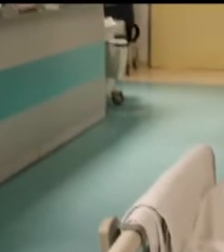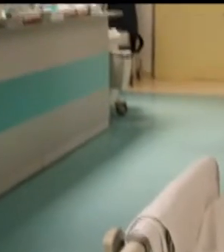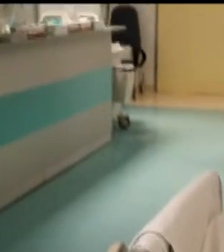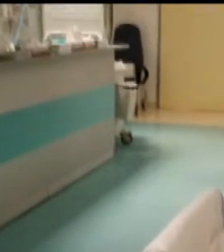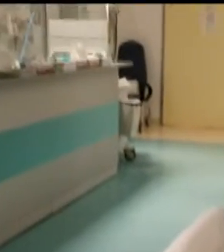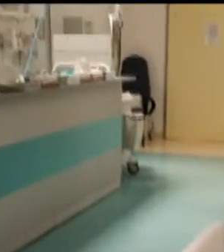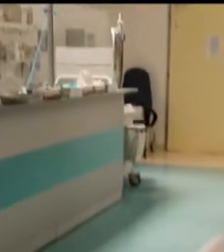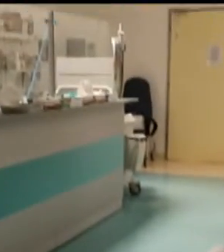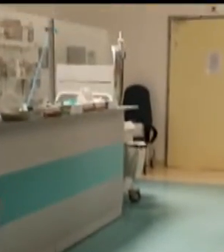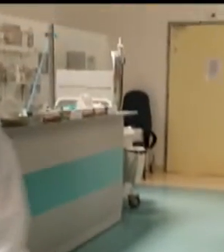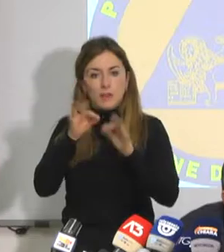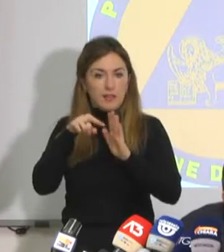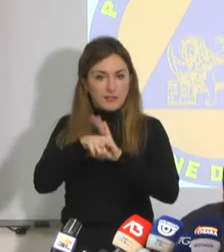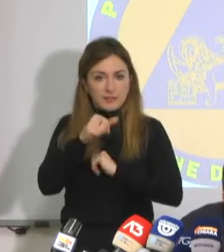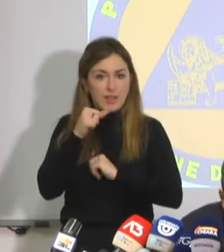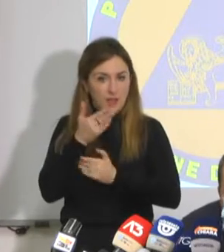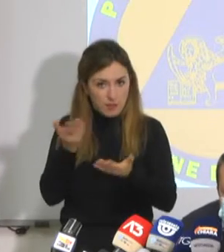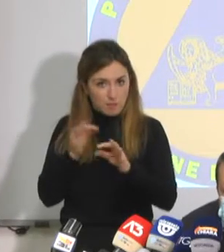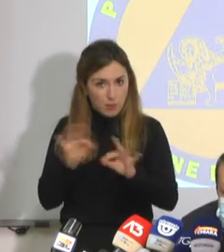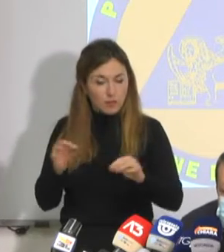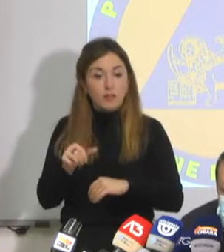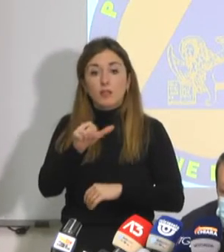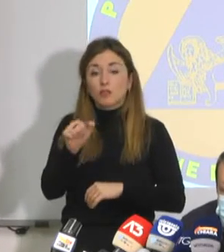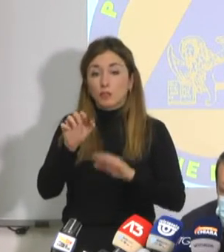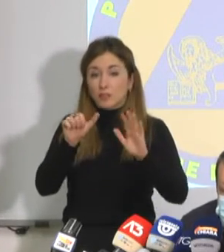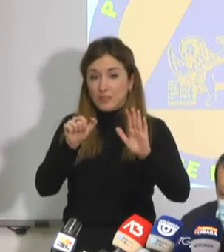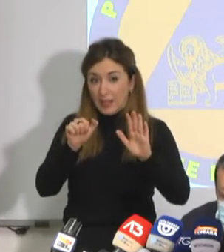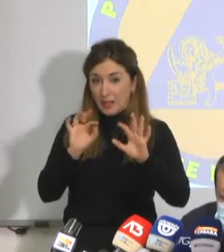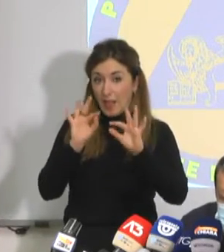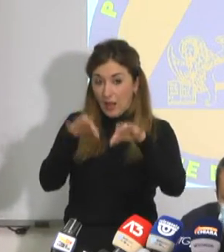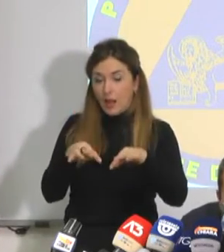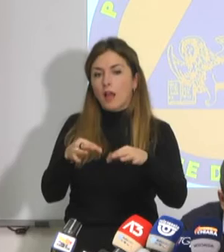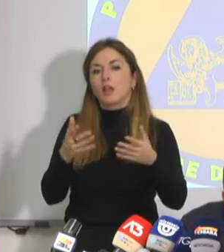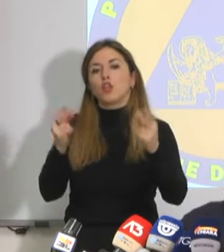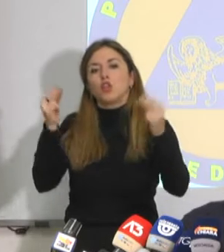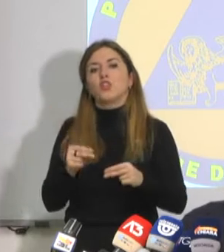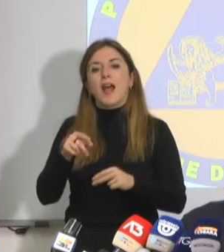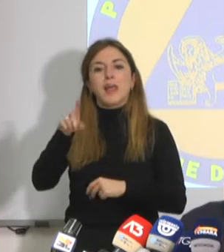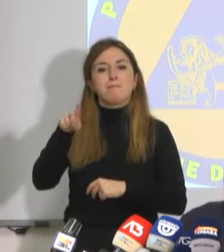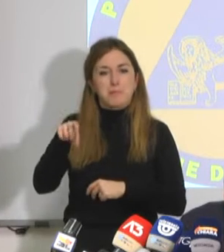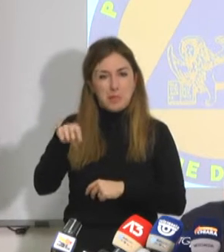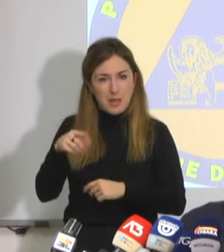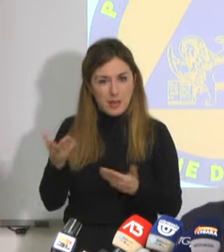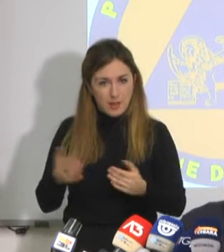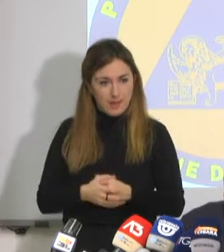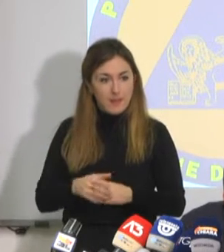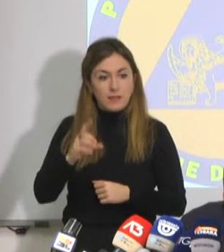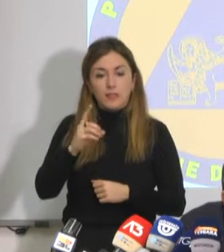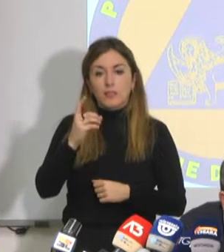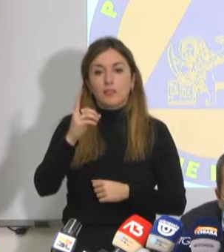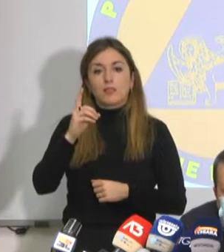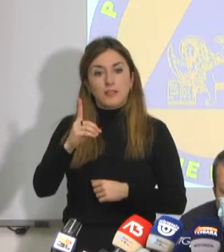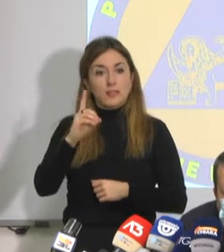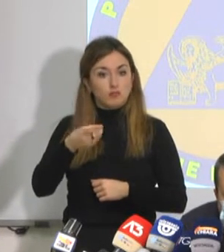po' altalenante. Con questi 160 letti arriviamo ai famosi 1000. Con la DGR